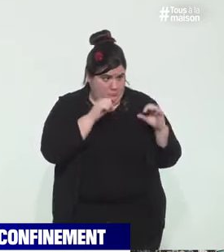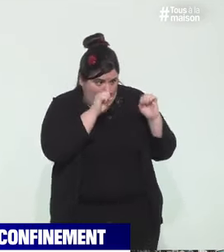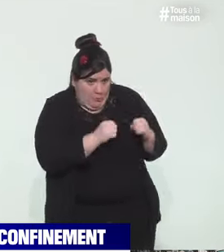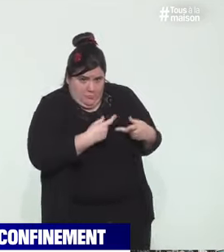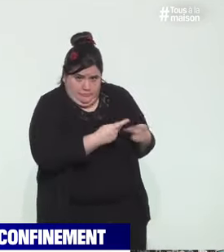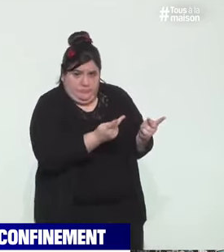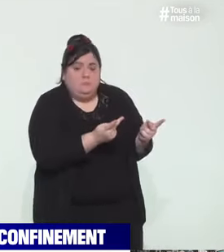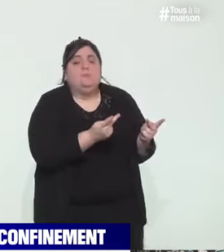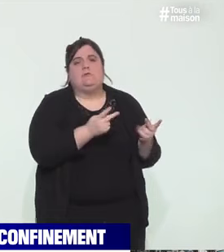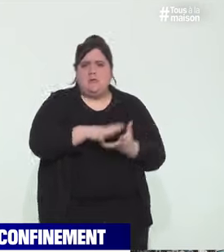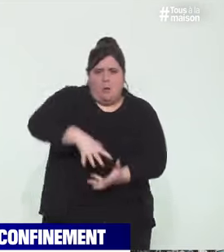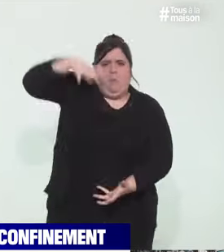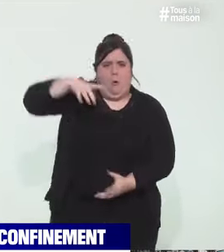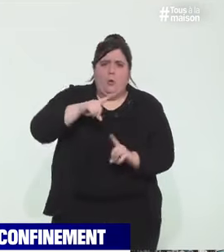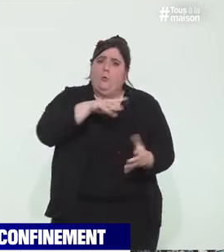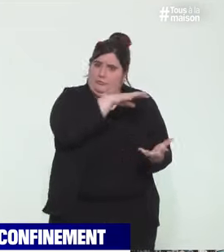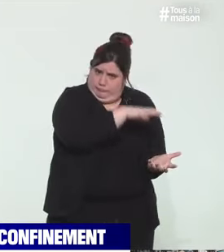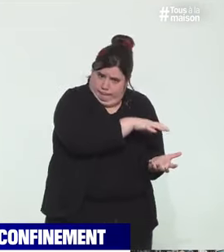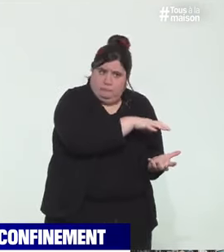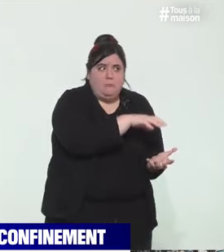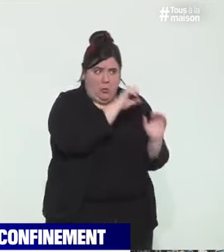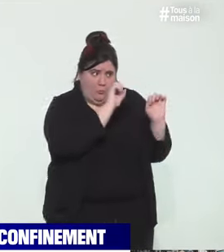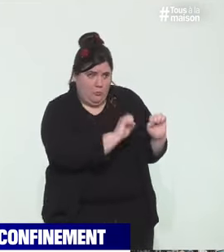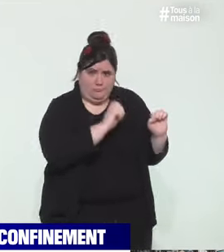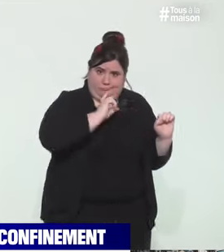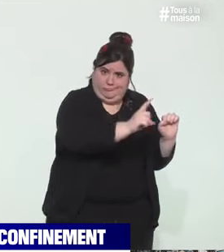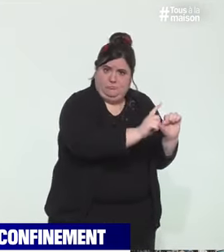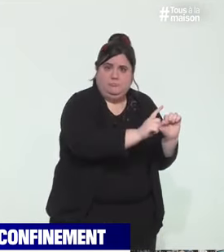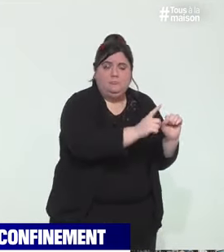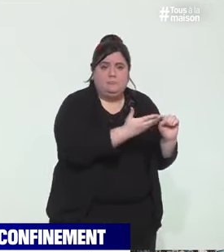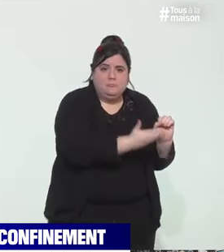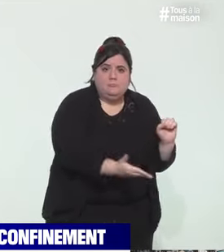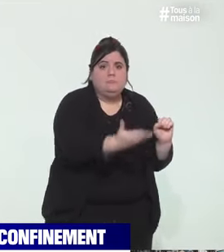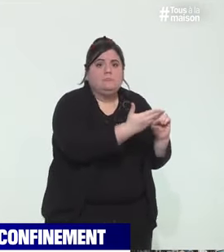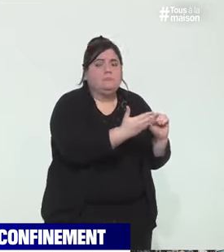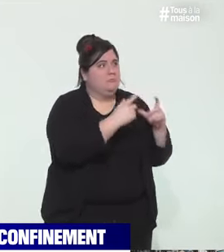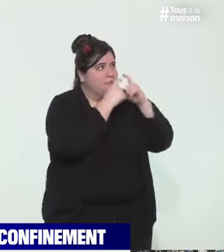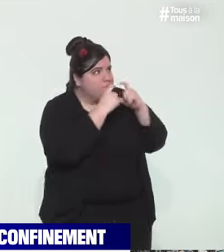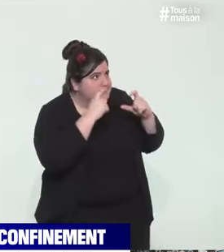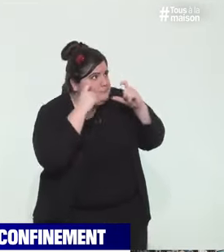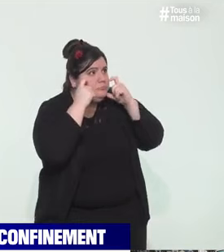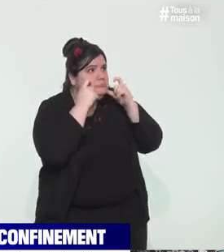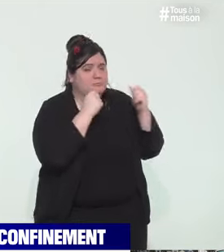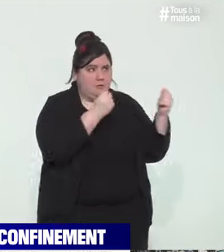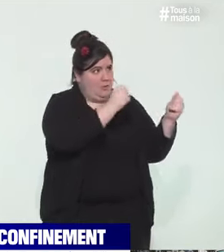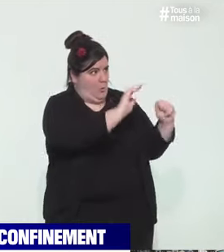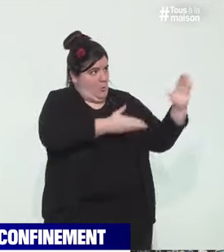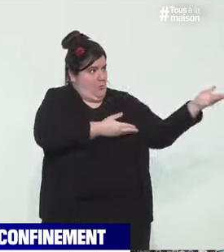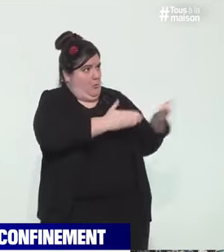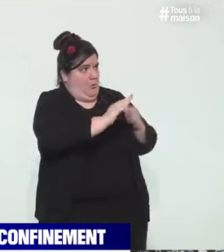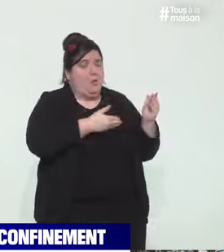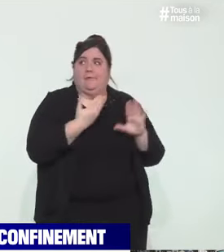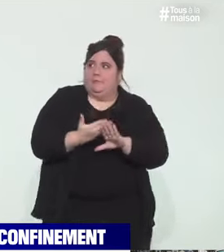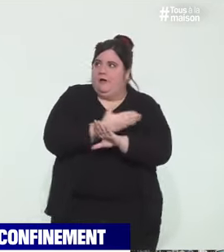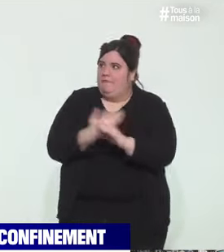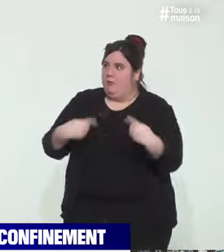Ce sont des petits volumes, mais on peut importer des masques quand on le souhaite en prévenant les autorités. Et donc, beaucoup d'enseignes se sont mobilisées sur ces commandes.